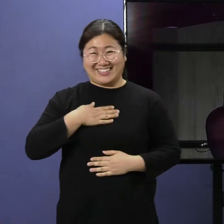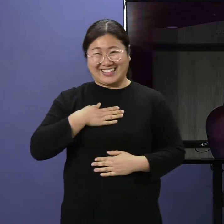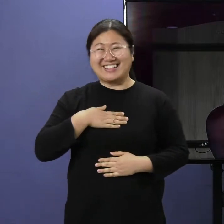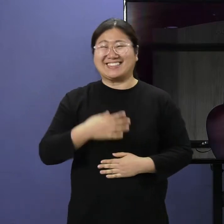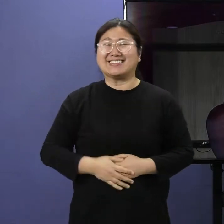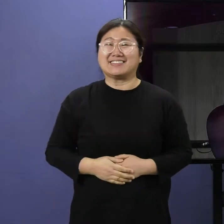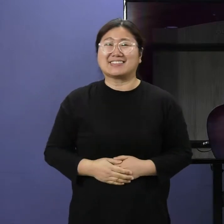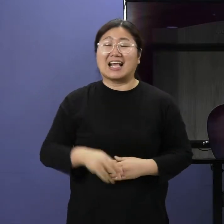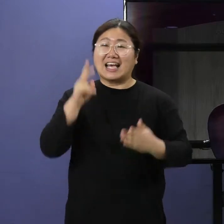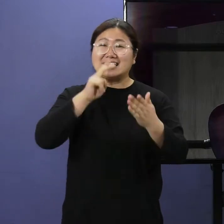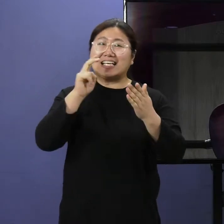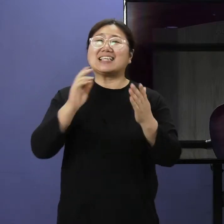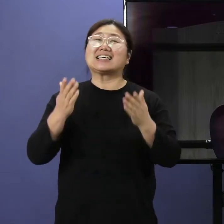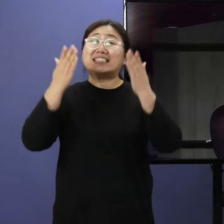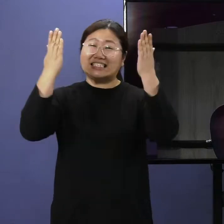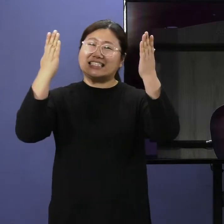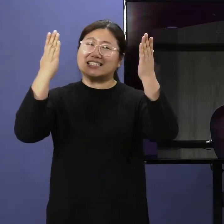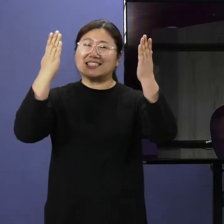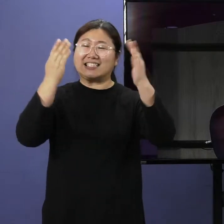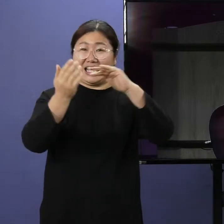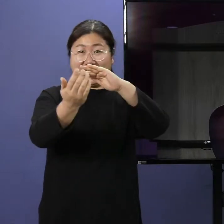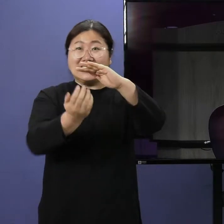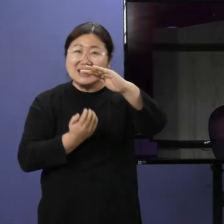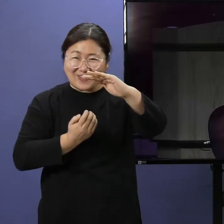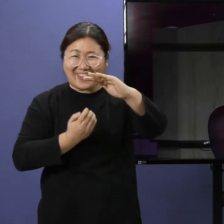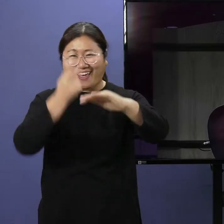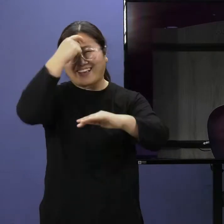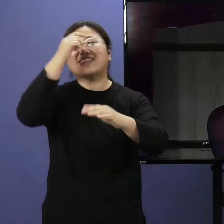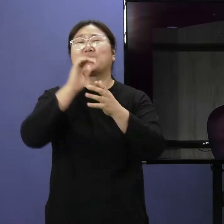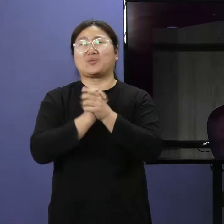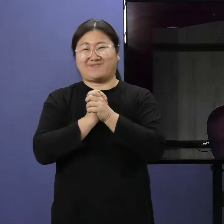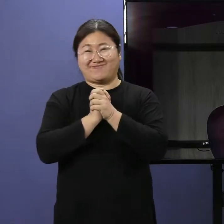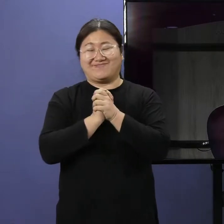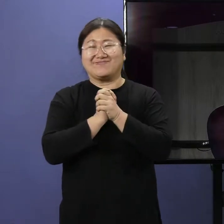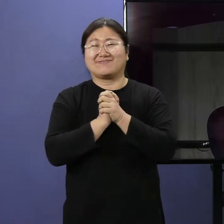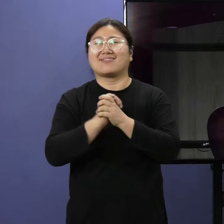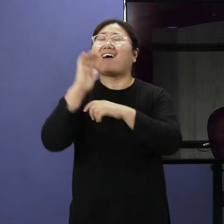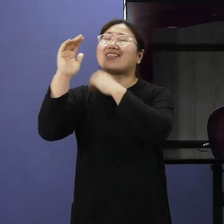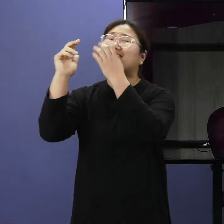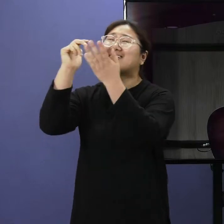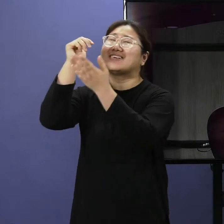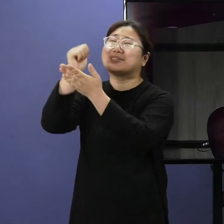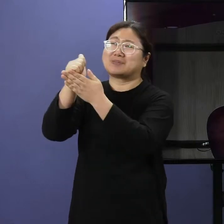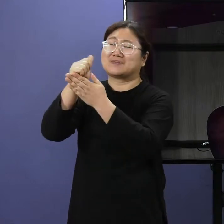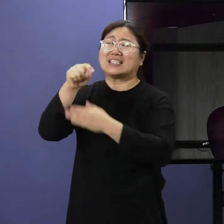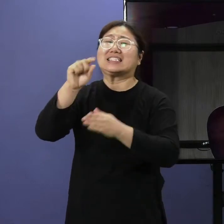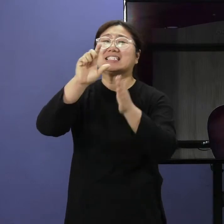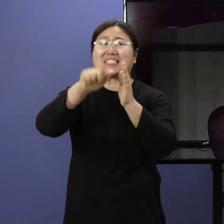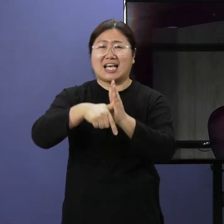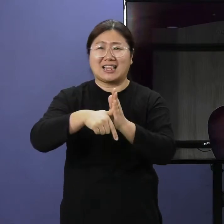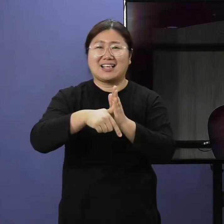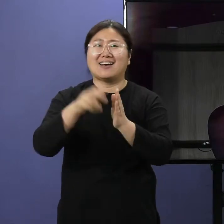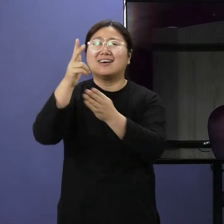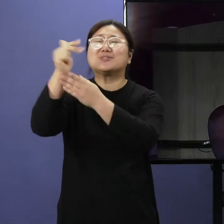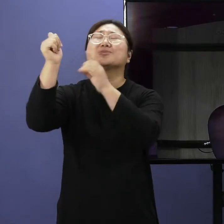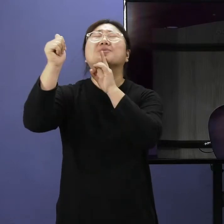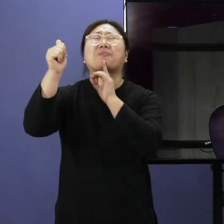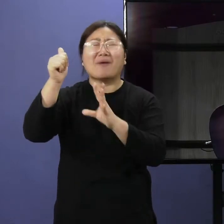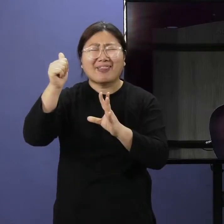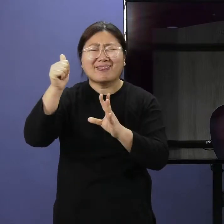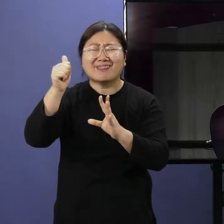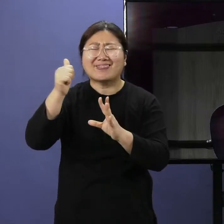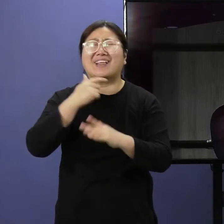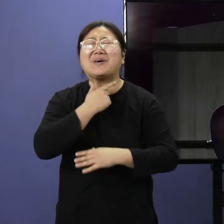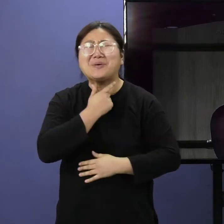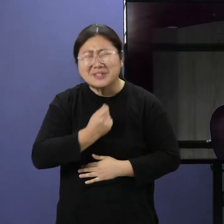전에 먼저 우리 좀 간절히 기도하고 주님 앞에 나갔으면 좋겠습니다. 하나님, 오늘 이 시간 내가 주님만 구합니다.